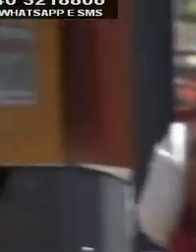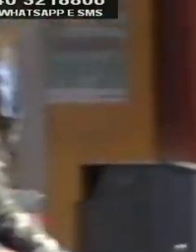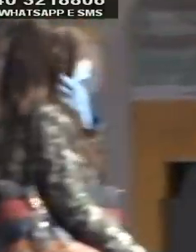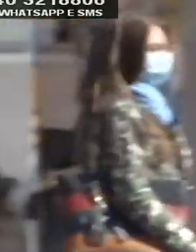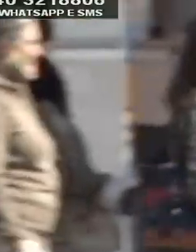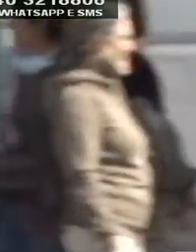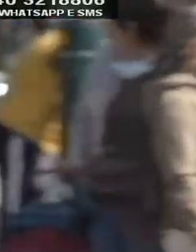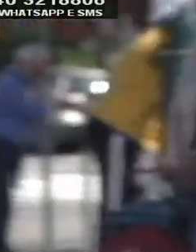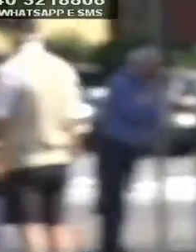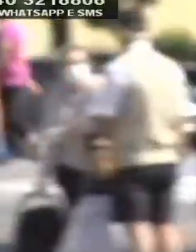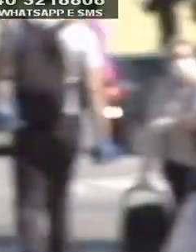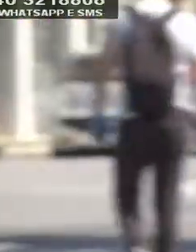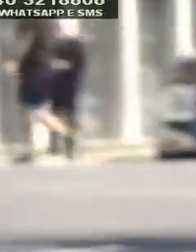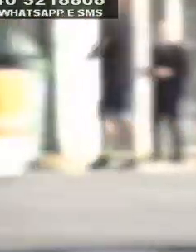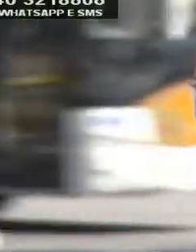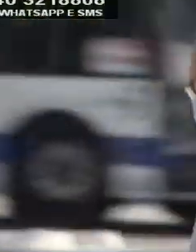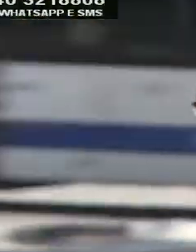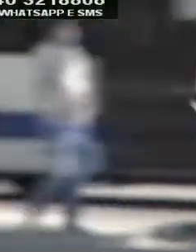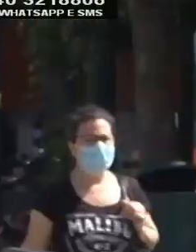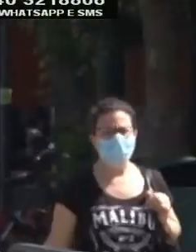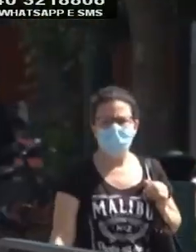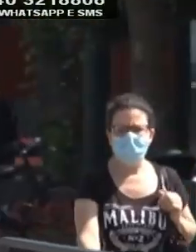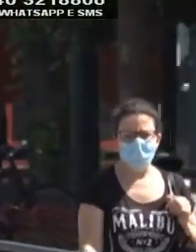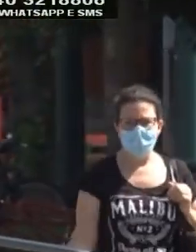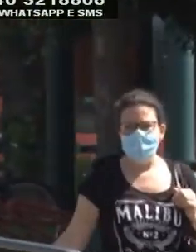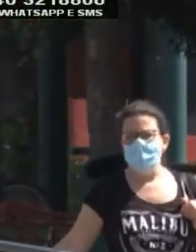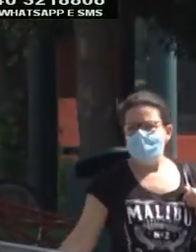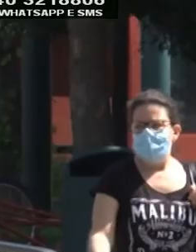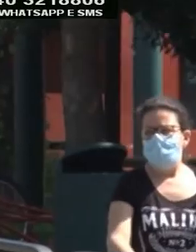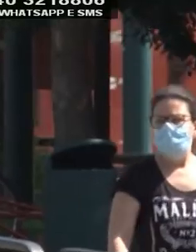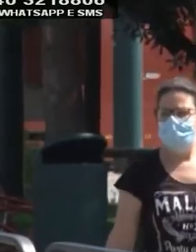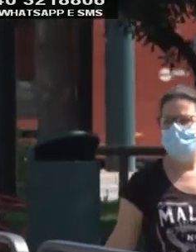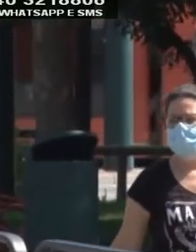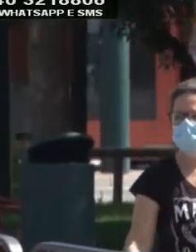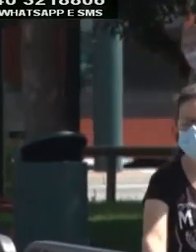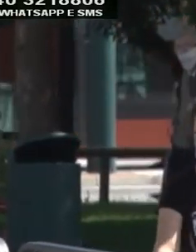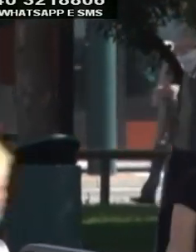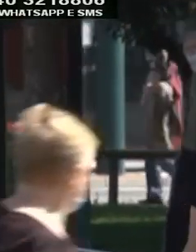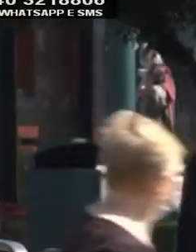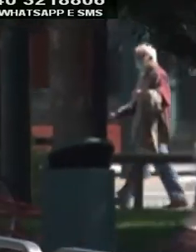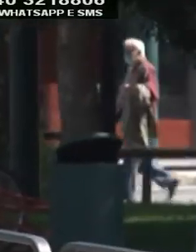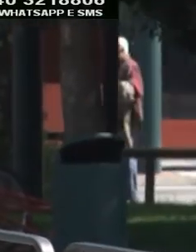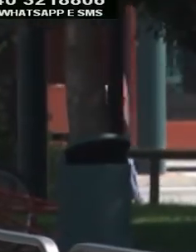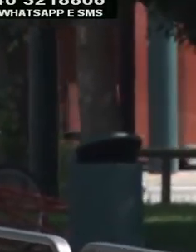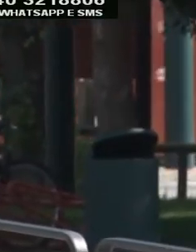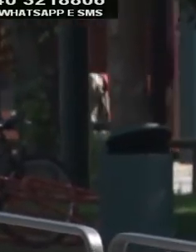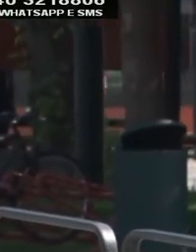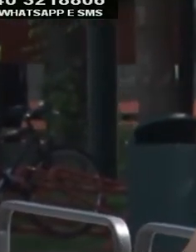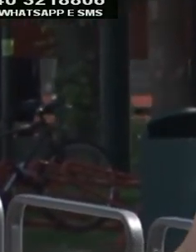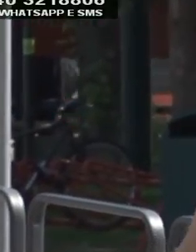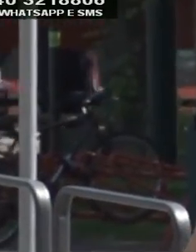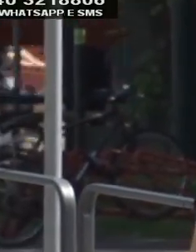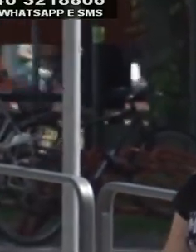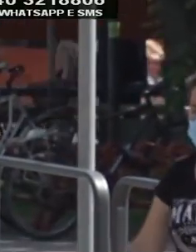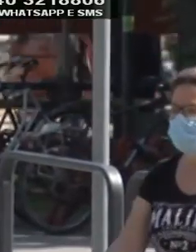soluzione unica sulla quale si possa ragionare. Tra i punti cruciali, la mascherina. Io resto dell'idea